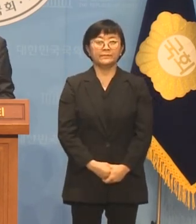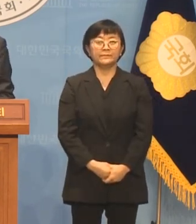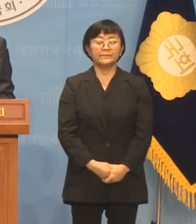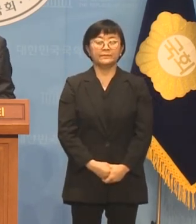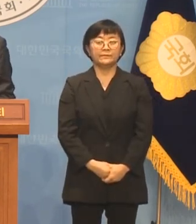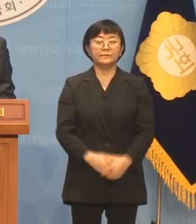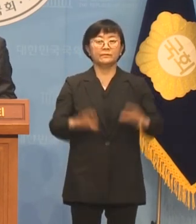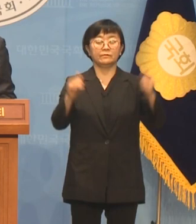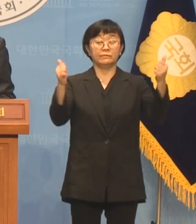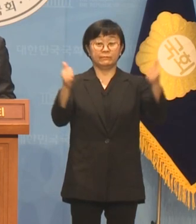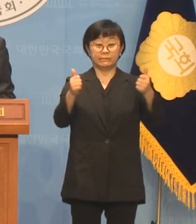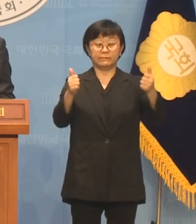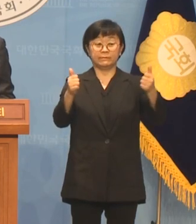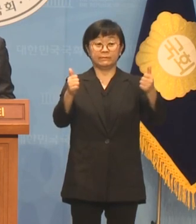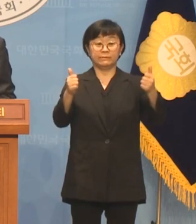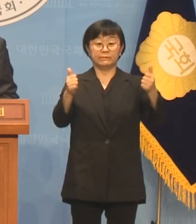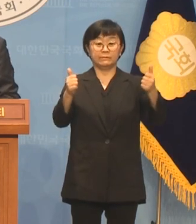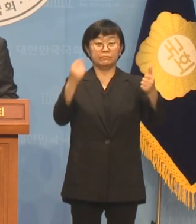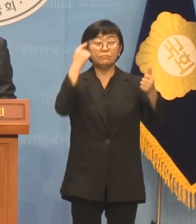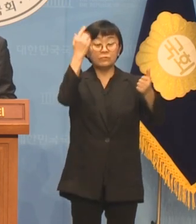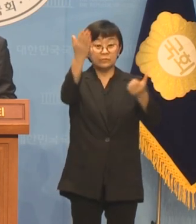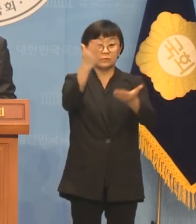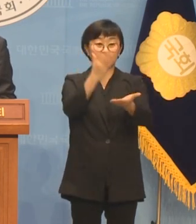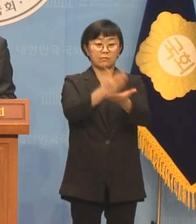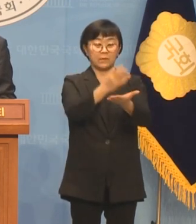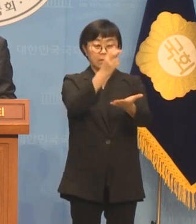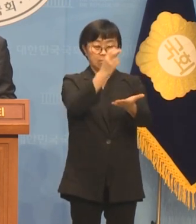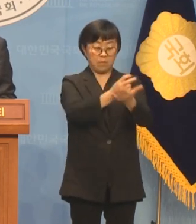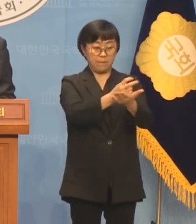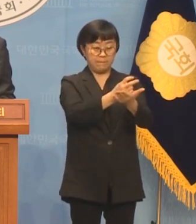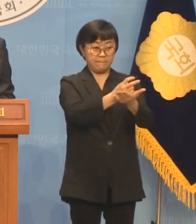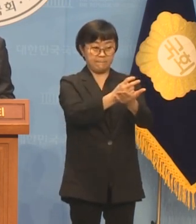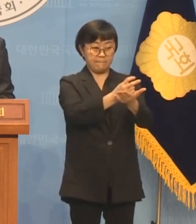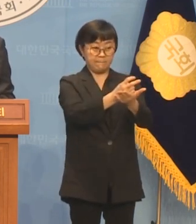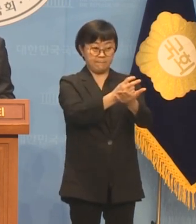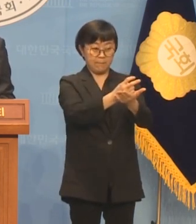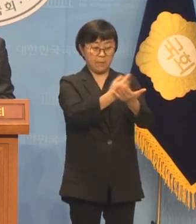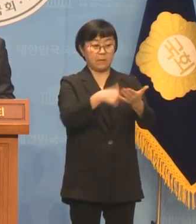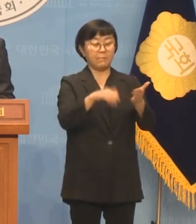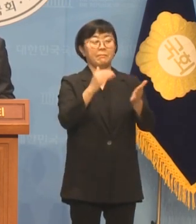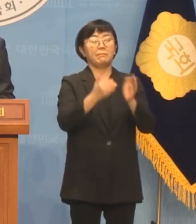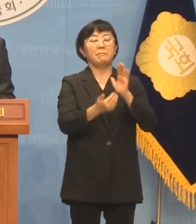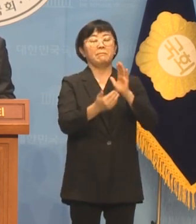예, 국회의원의 묻지마 법안 발의를 막겠습니다.